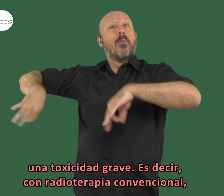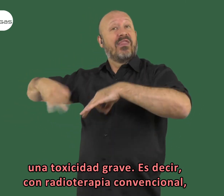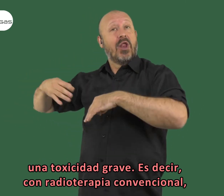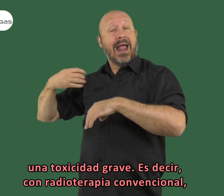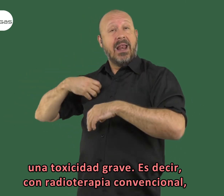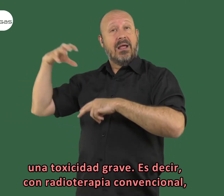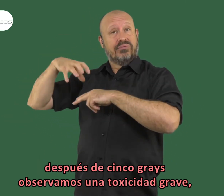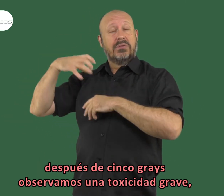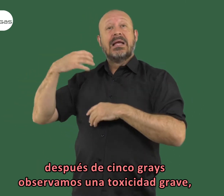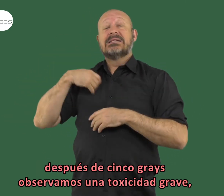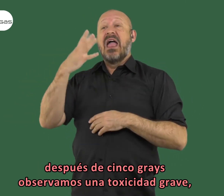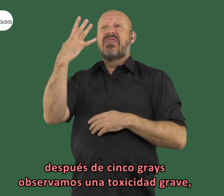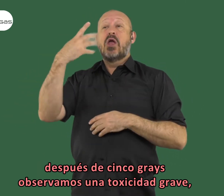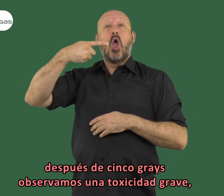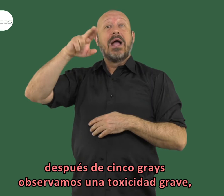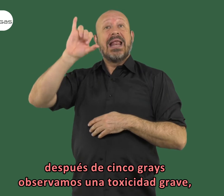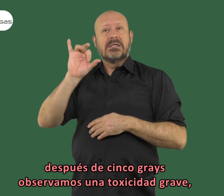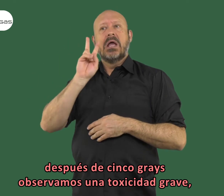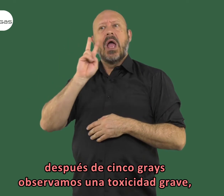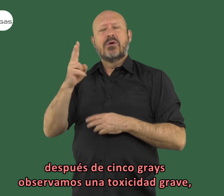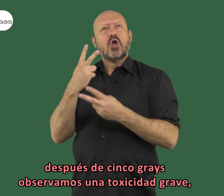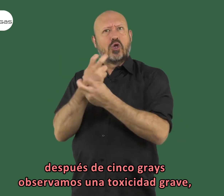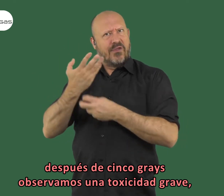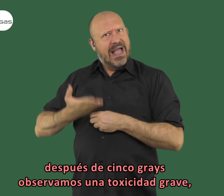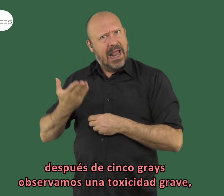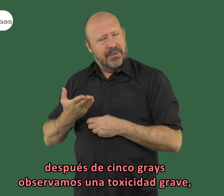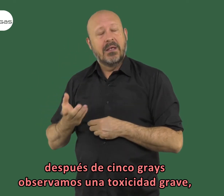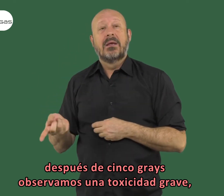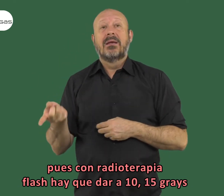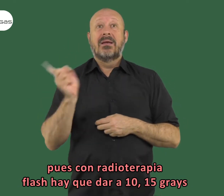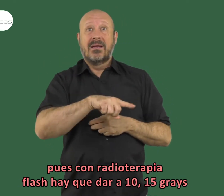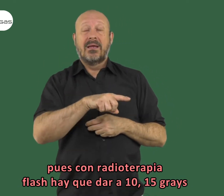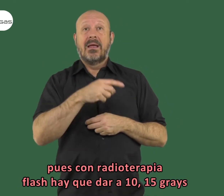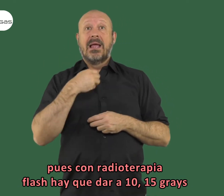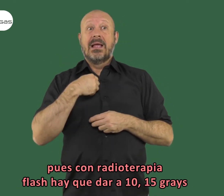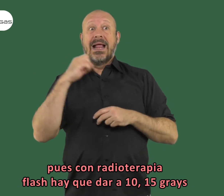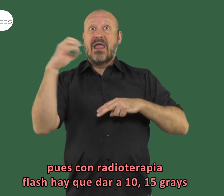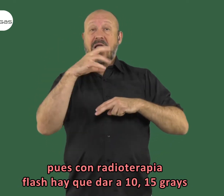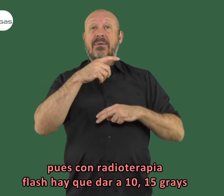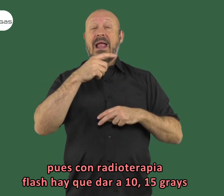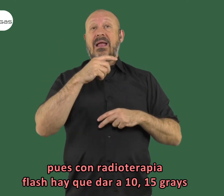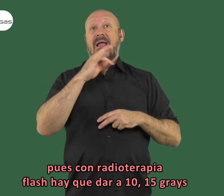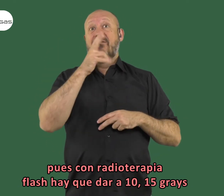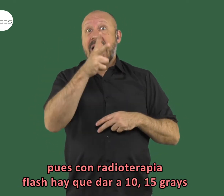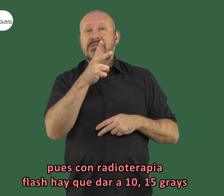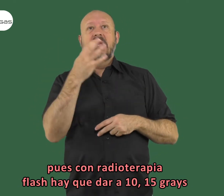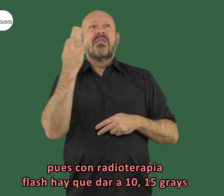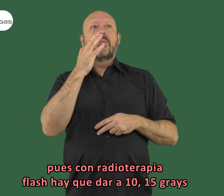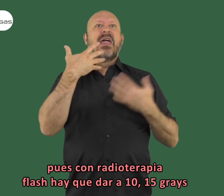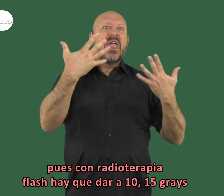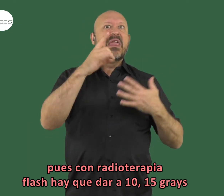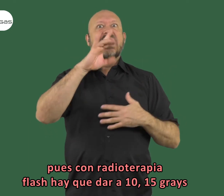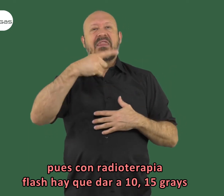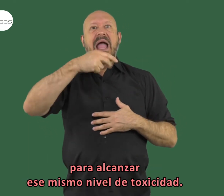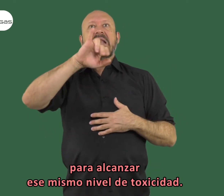radioterapia convencional, después de 5 Grays, observamos una toxicidad grave, pues con radioterapia flash hay que dar a